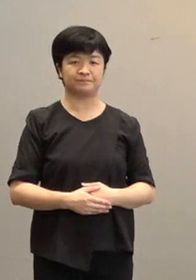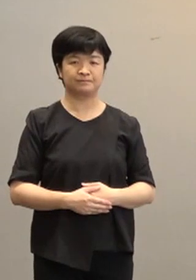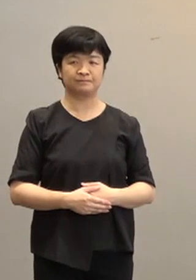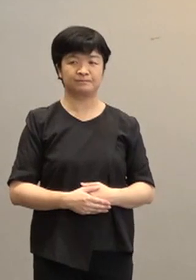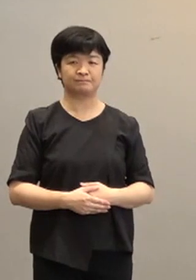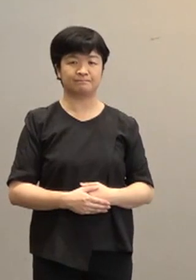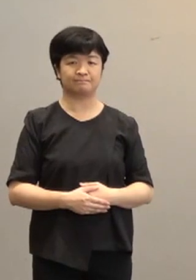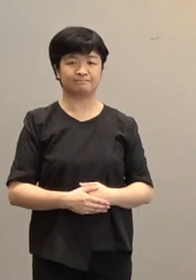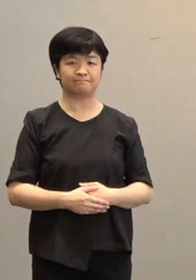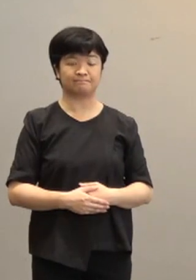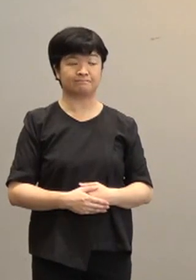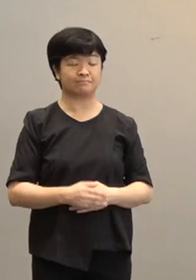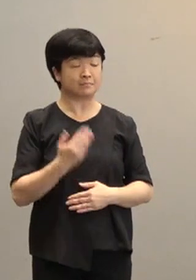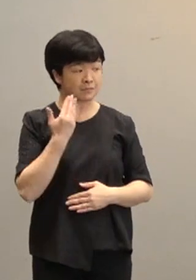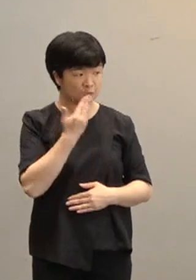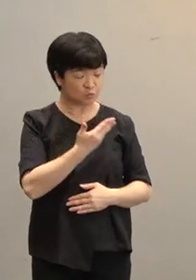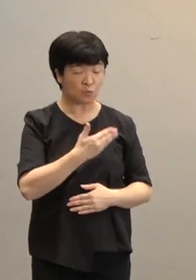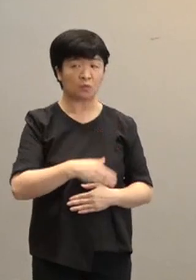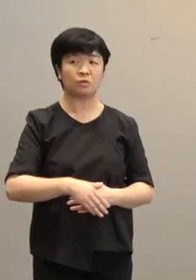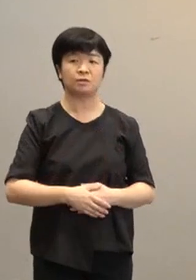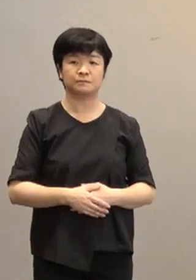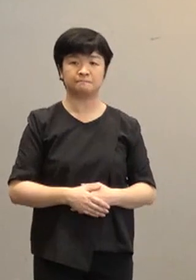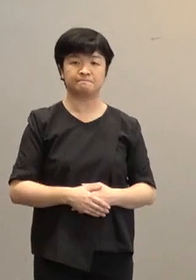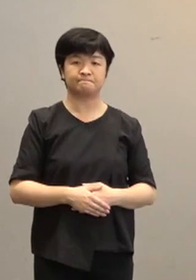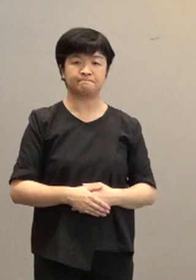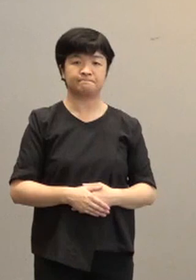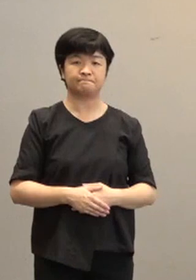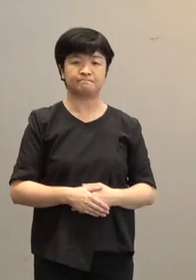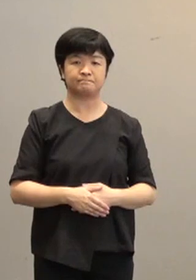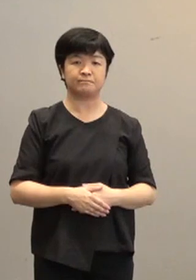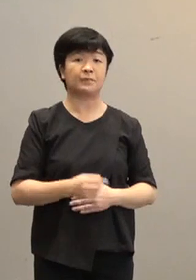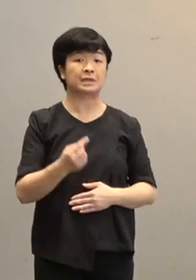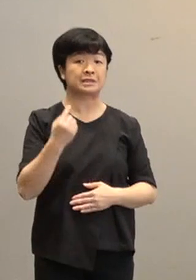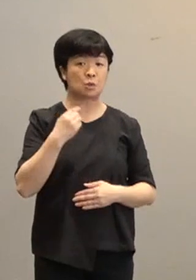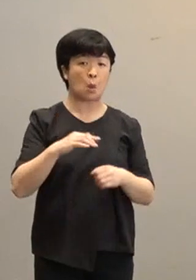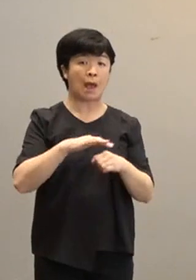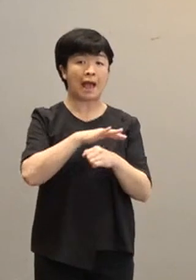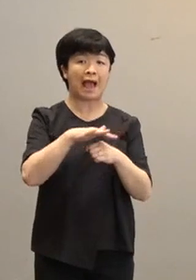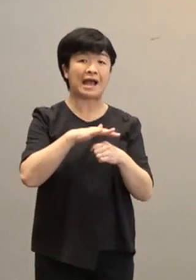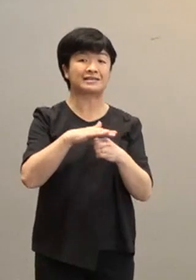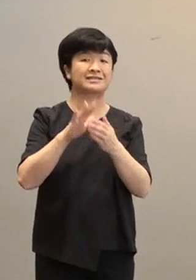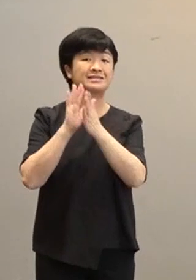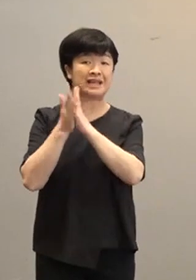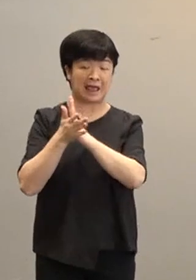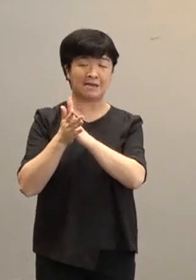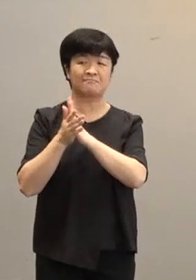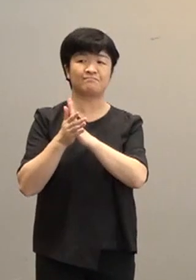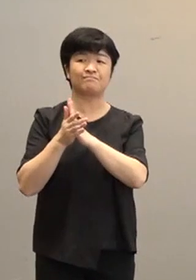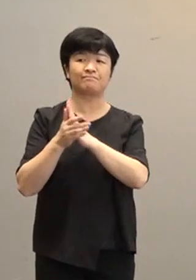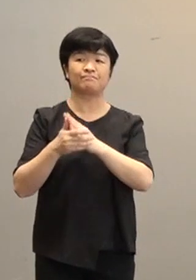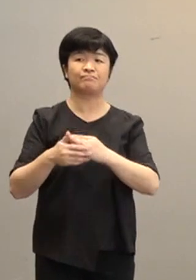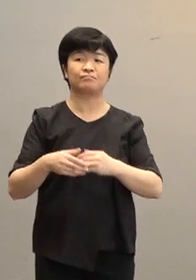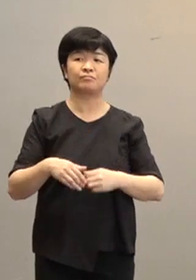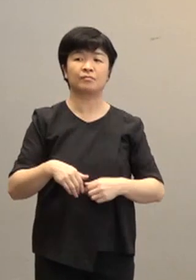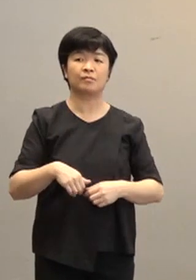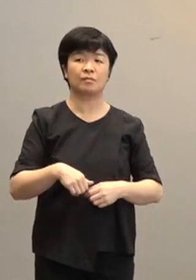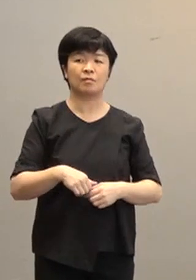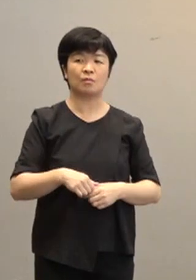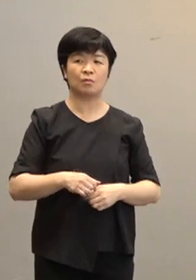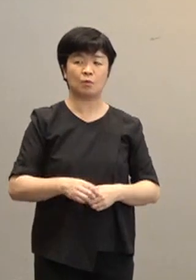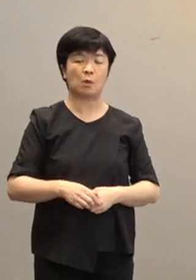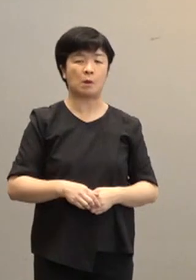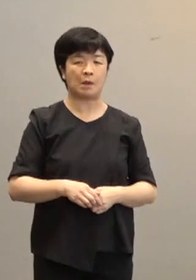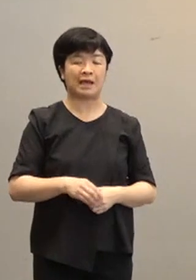ありがとうございます。また変わってですね、昨日愛知県の方で事実婚のカップルにも共同親権を認めること